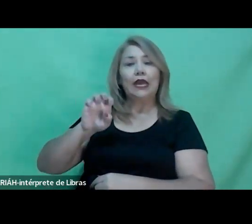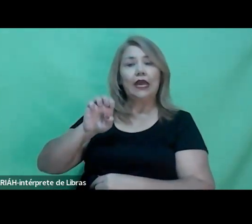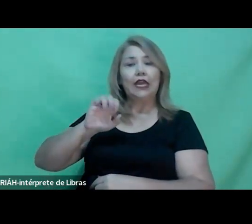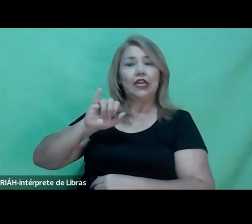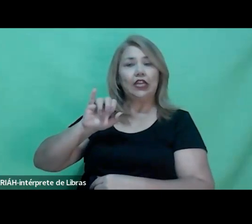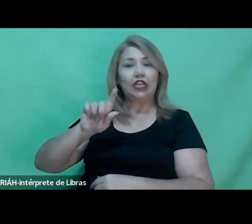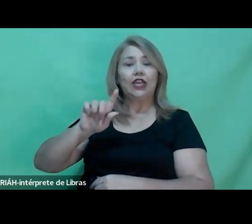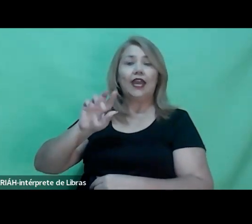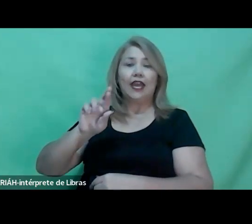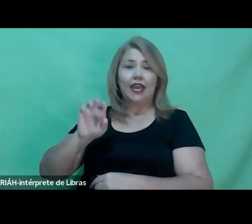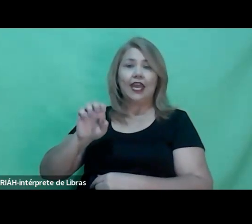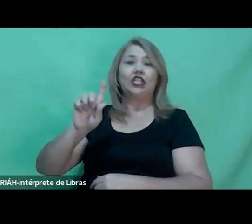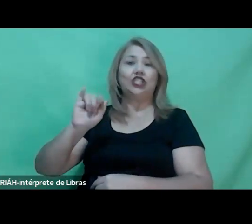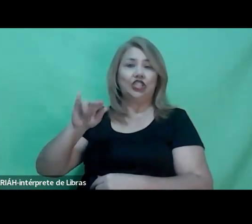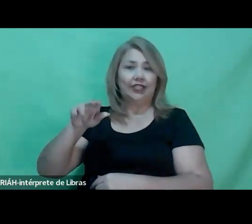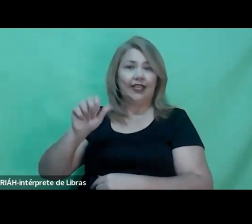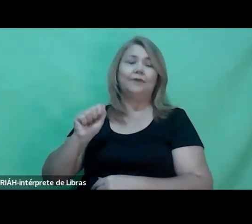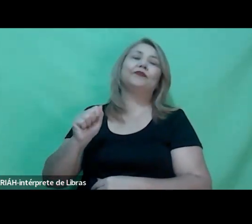ha una pregunta